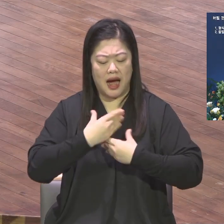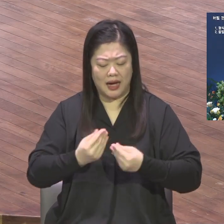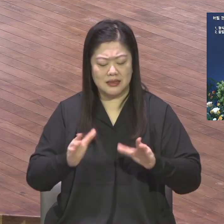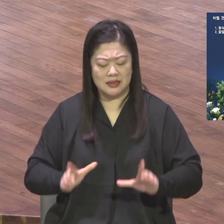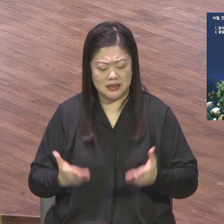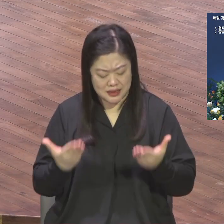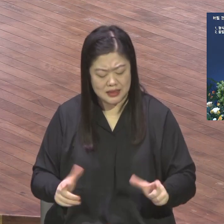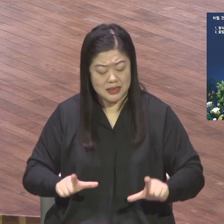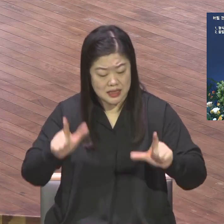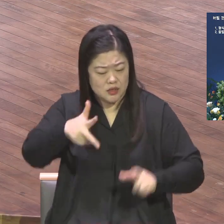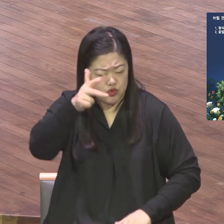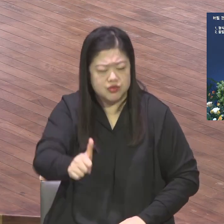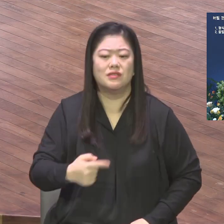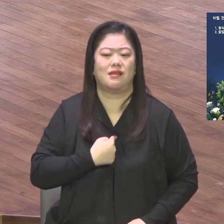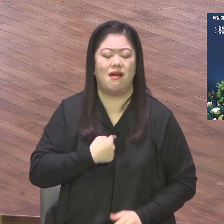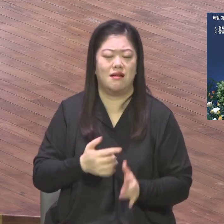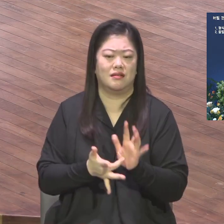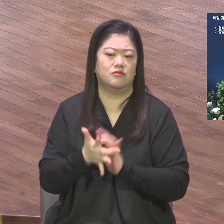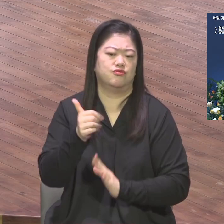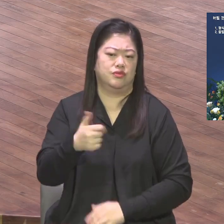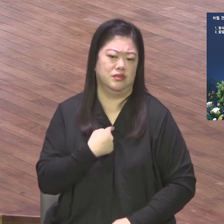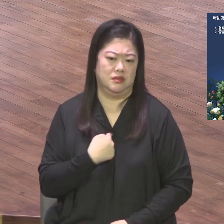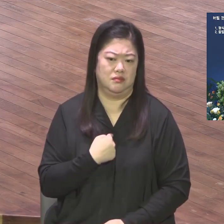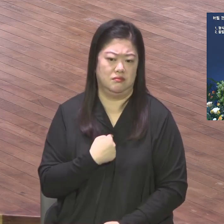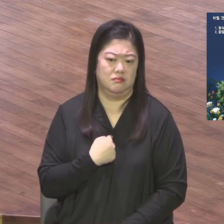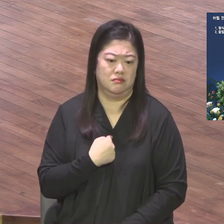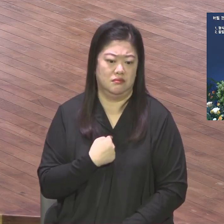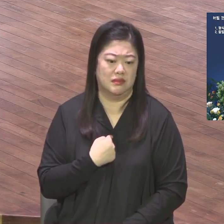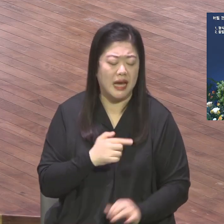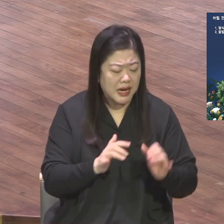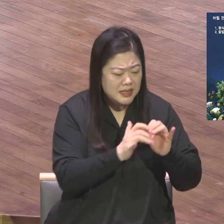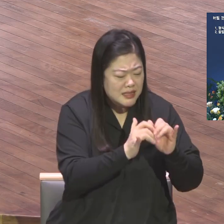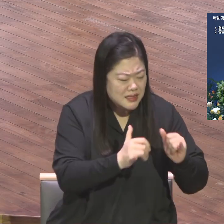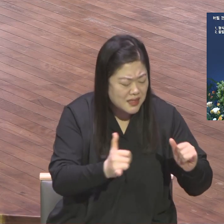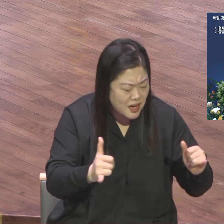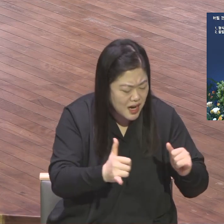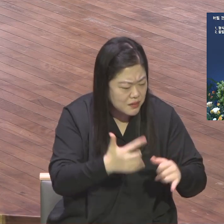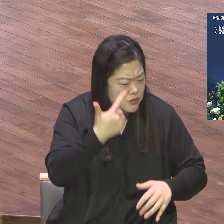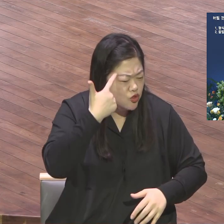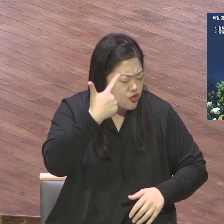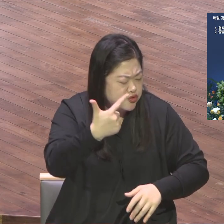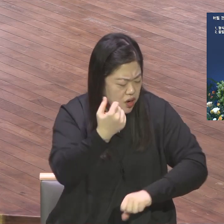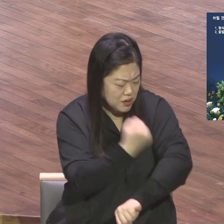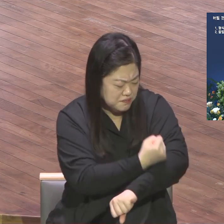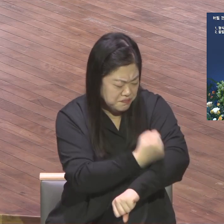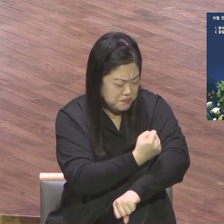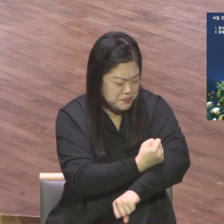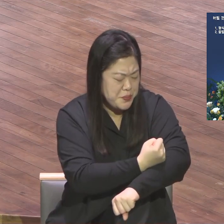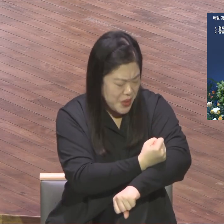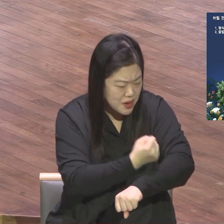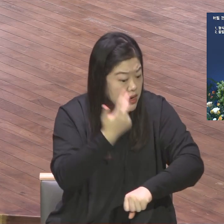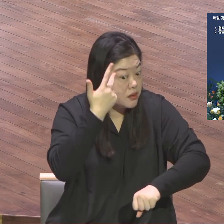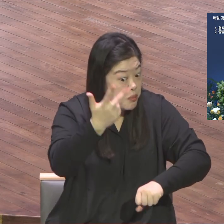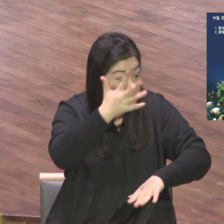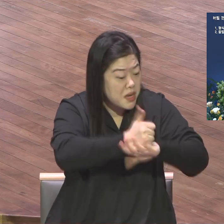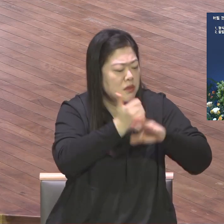안식일이 있는 이유가 사람을 위하여 있는 것이지 사람이 없으면 안식일도 없다라는